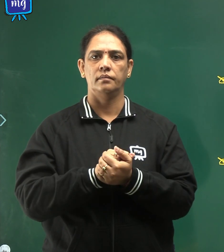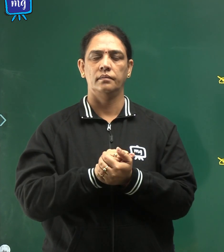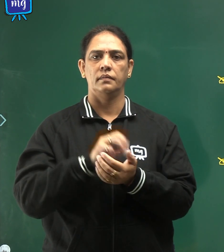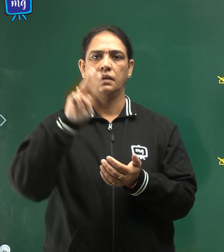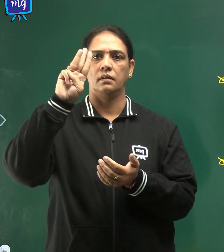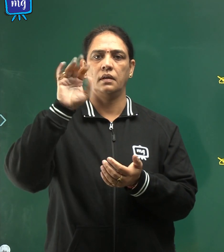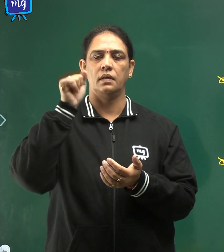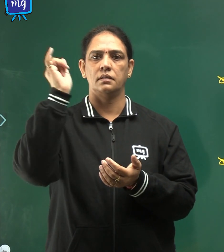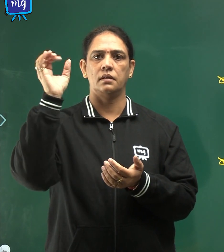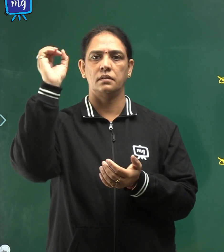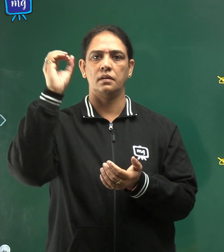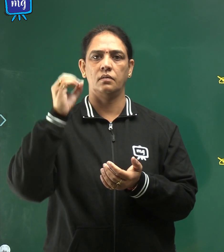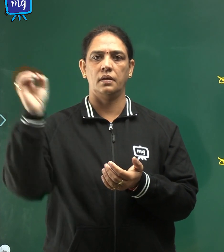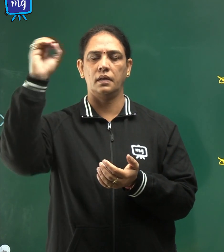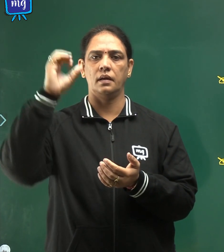360 डिग्री